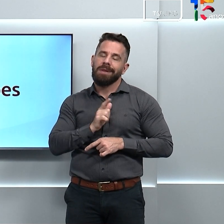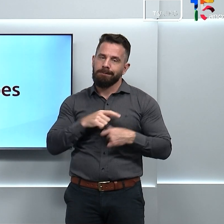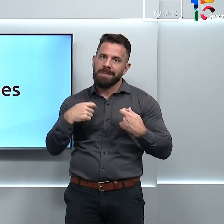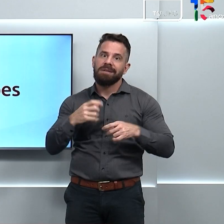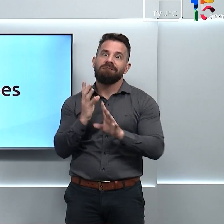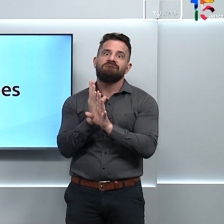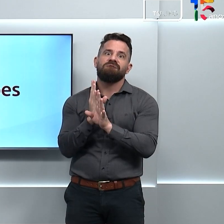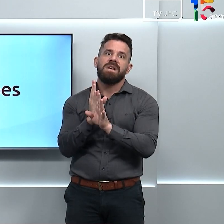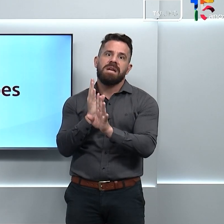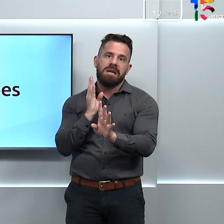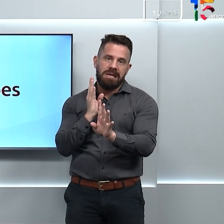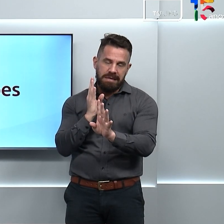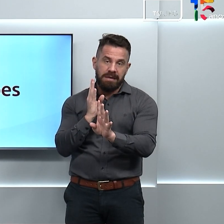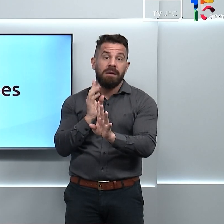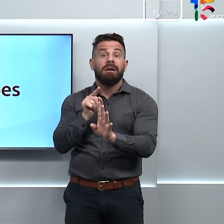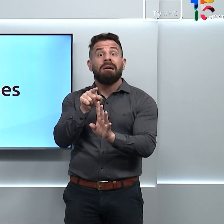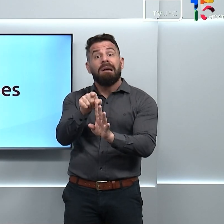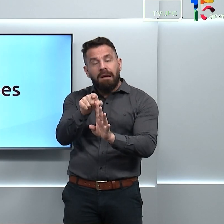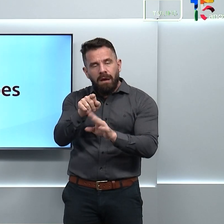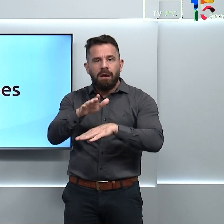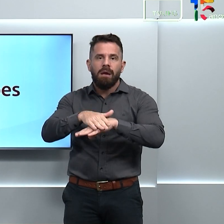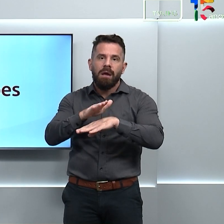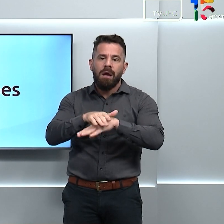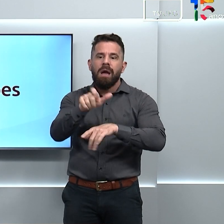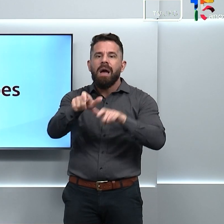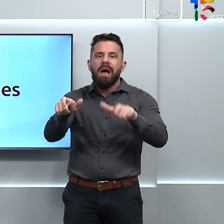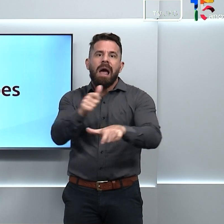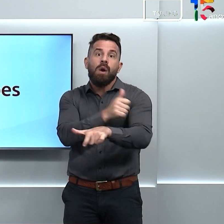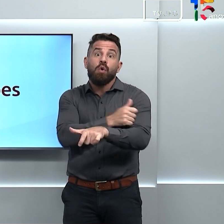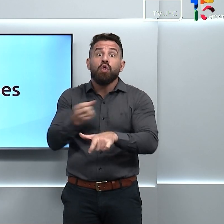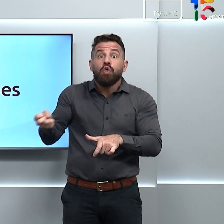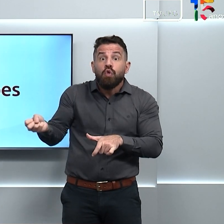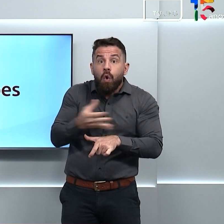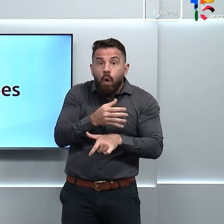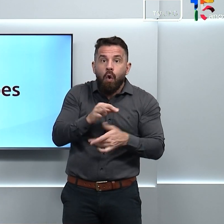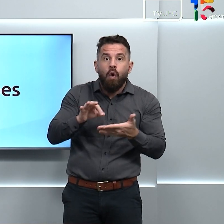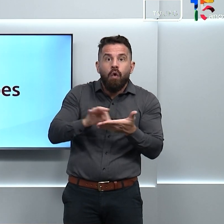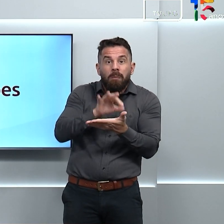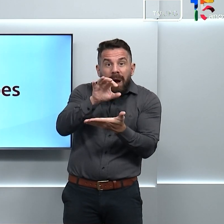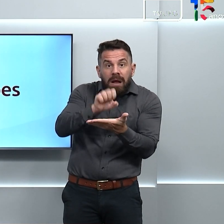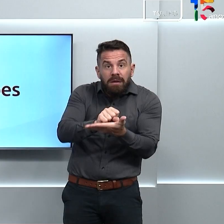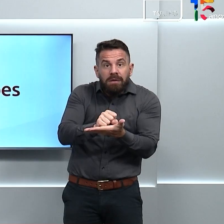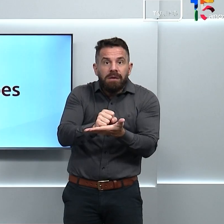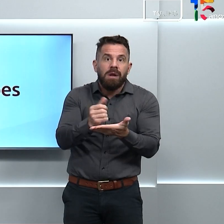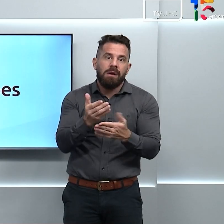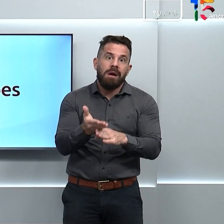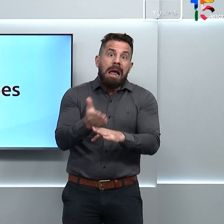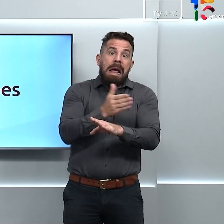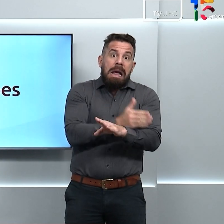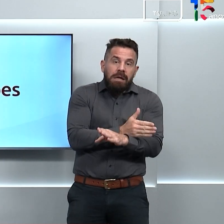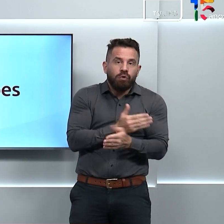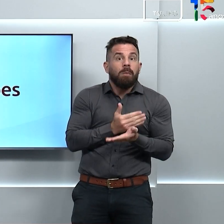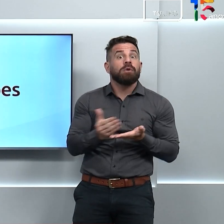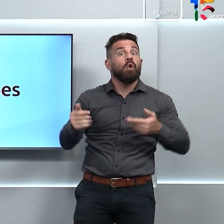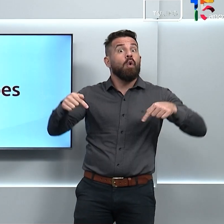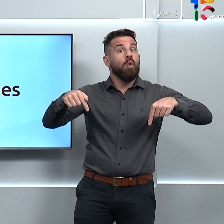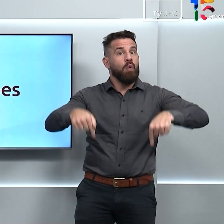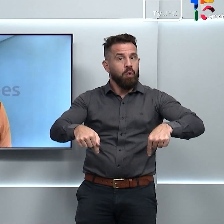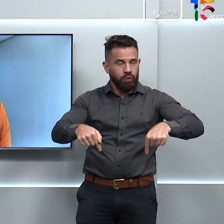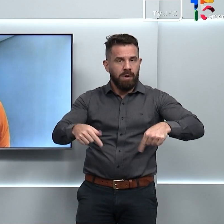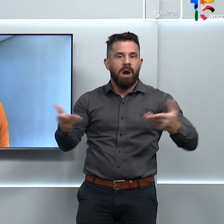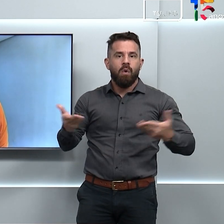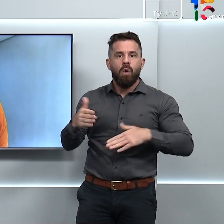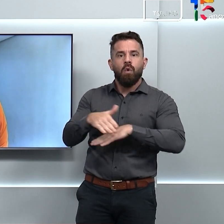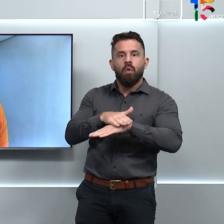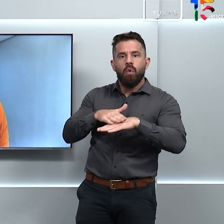os estudantes novatos, a fase de pré-matrícula começou hoje. E para a gente entender melhor como é que funciona essa etapa, a gente vai conversar agora com a Janaína